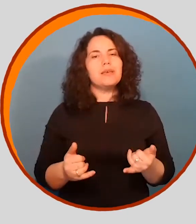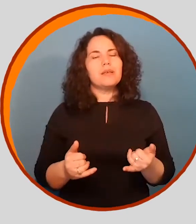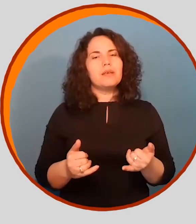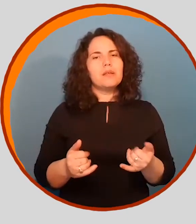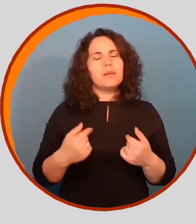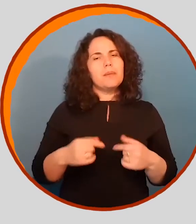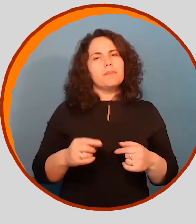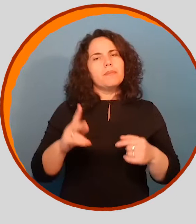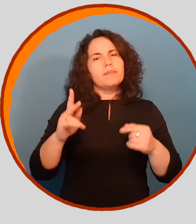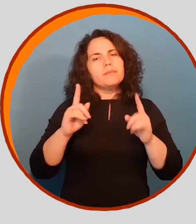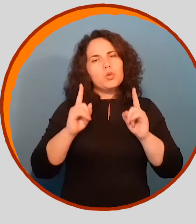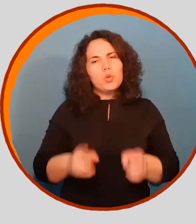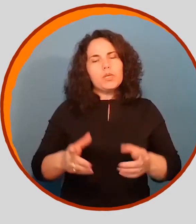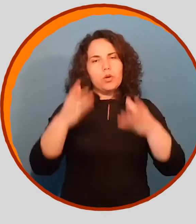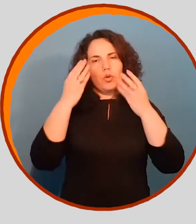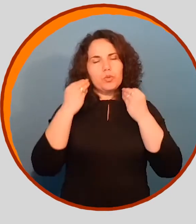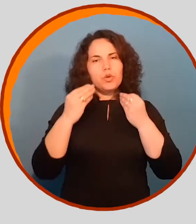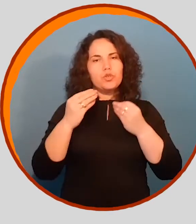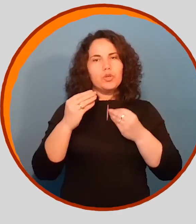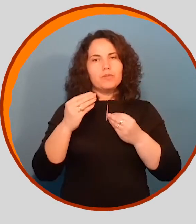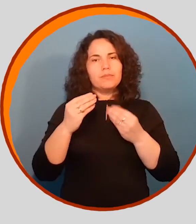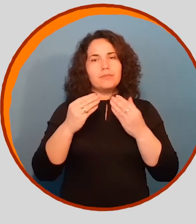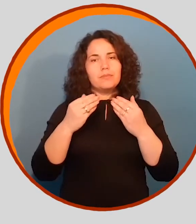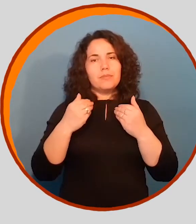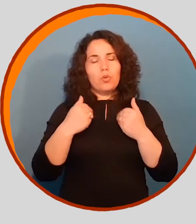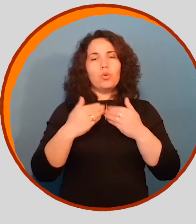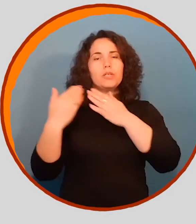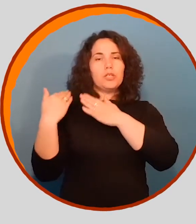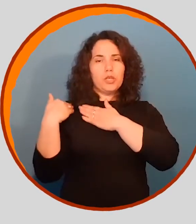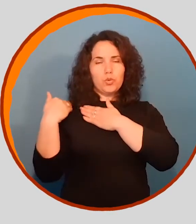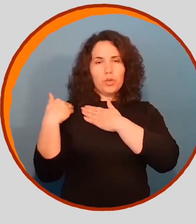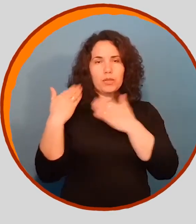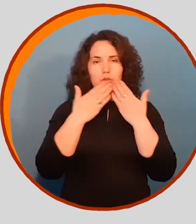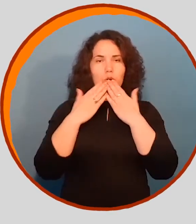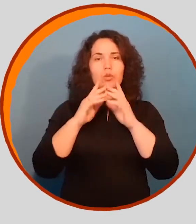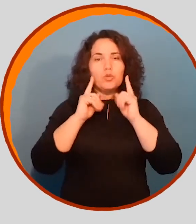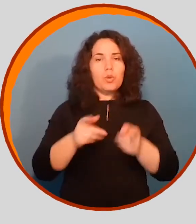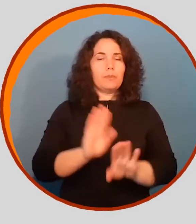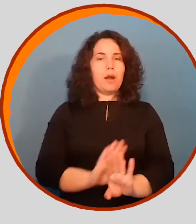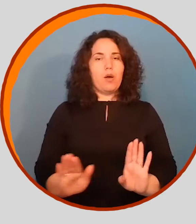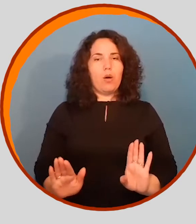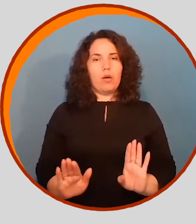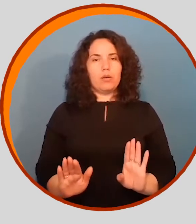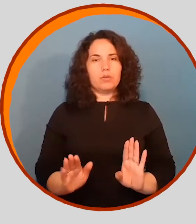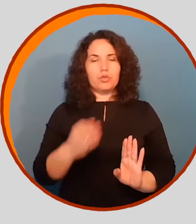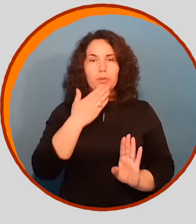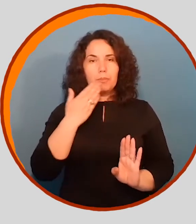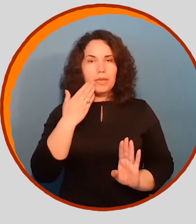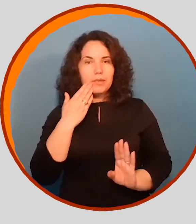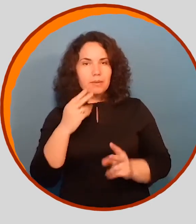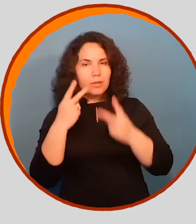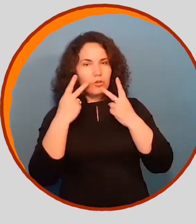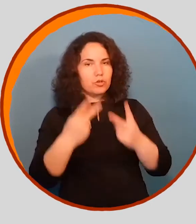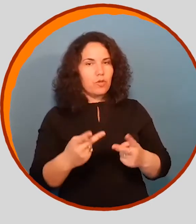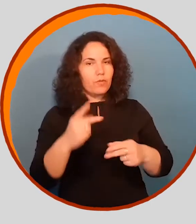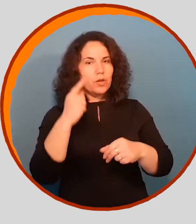tijen, dhe përfundimi i detyrave do vi një moment që do t'i përfundojë. Prindrit mund të